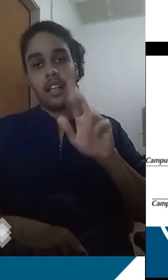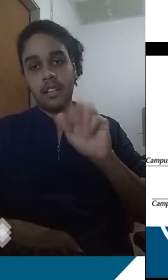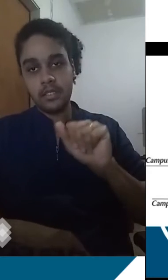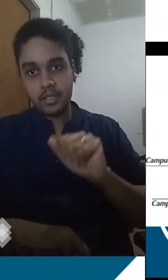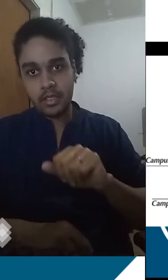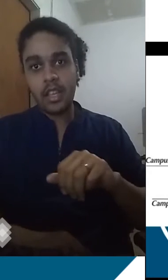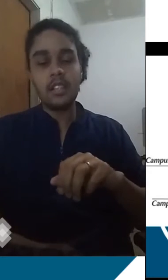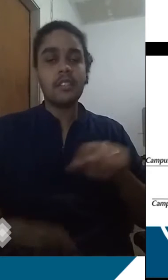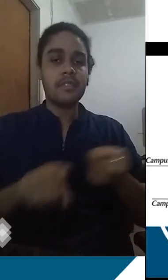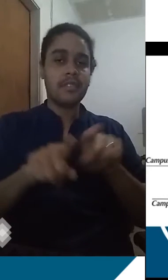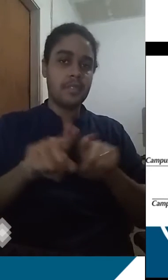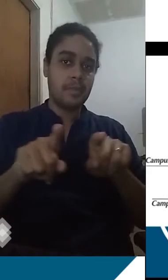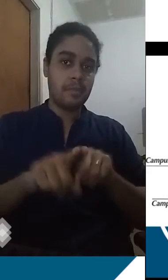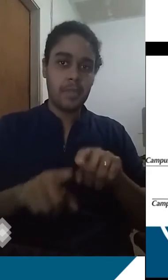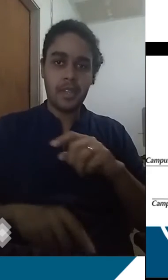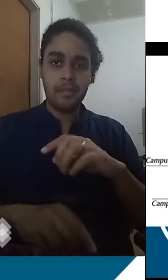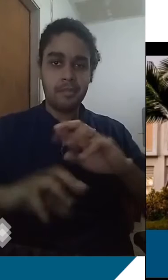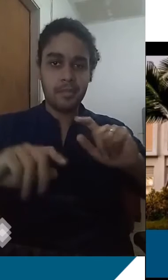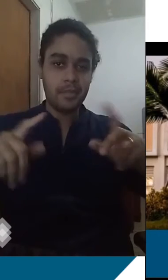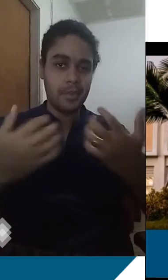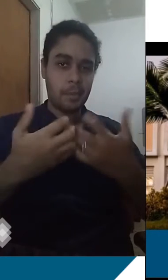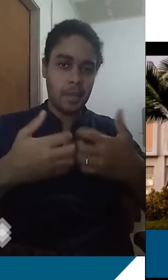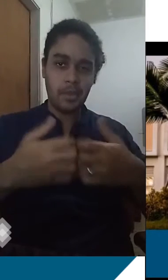Valença, Petrópolis e Nova Friburgo.